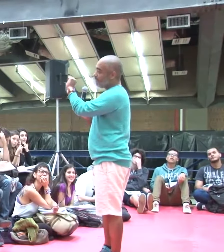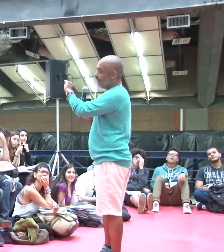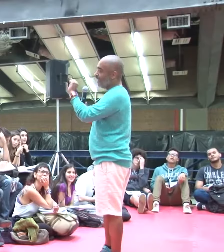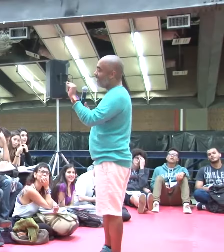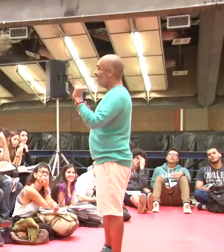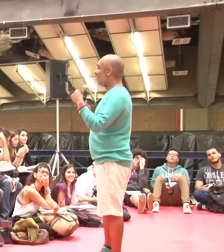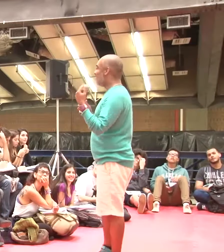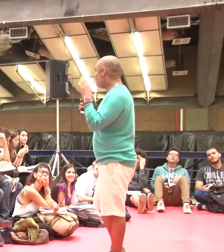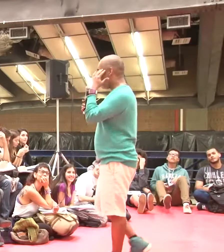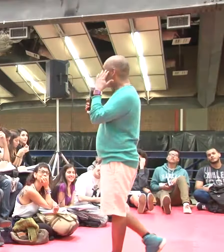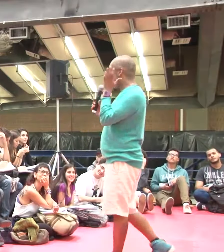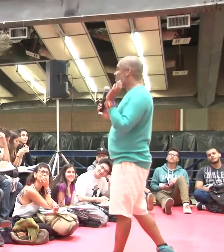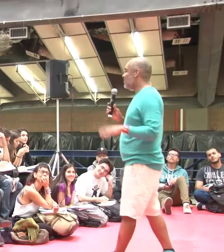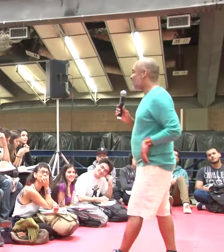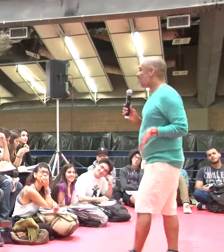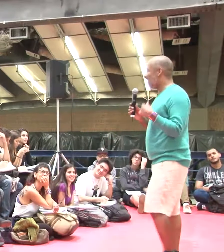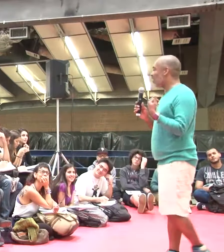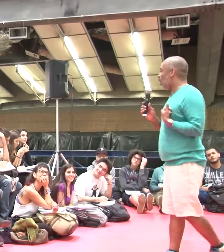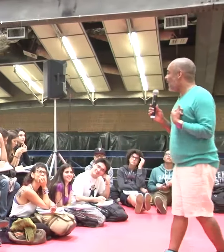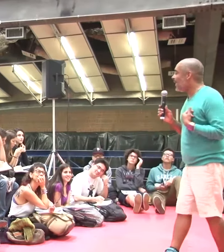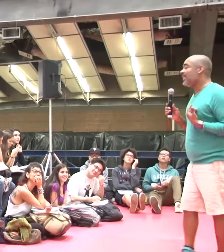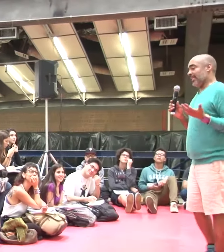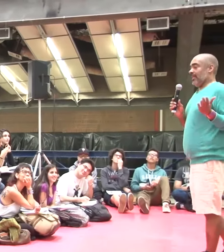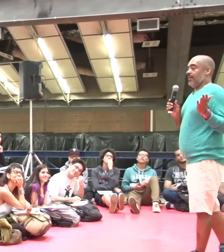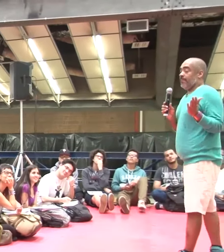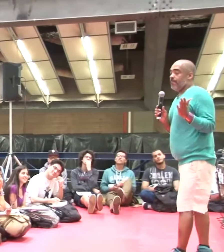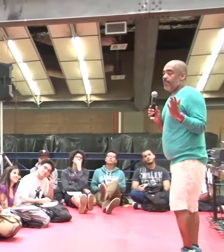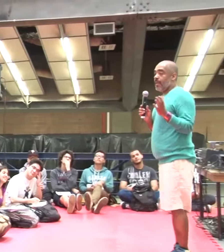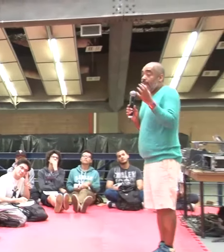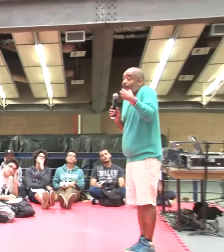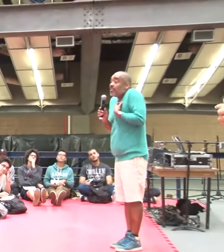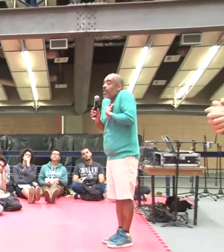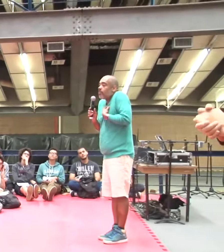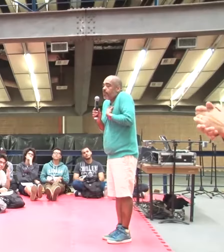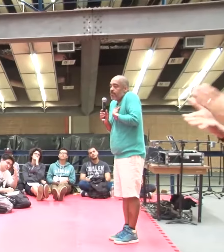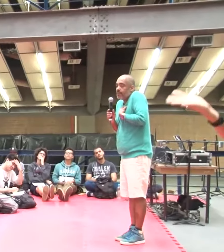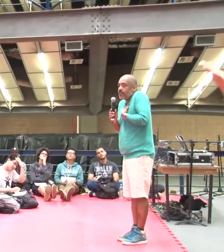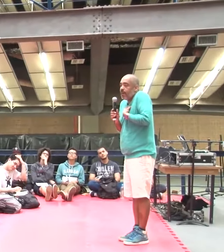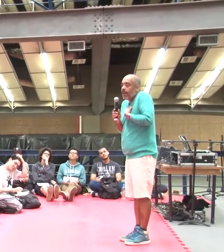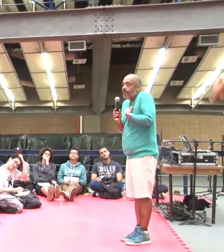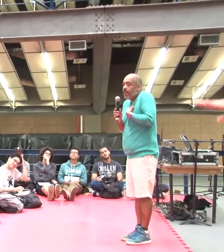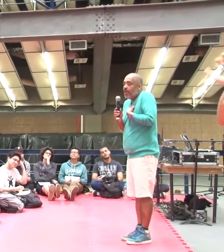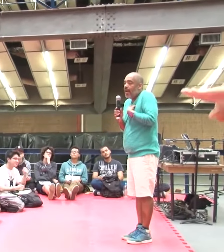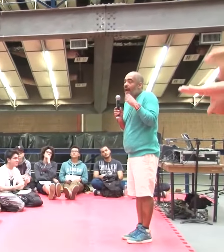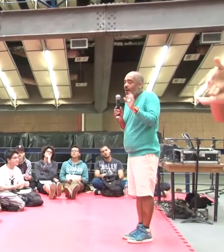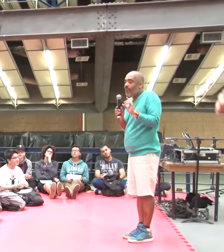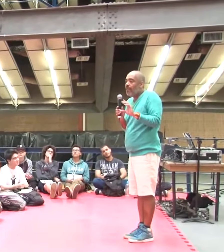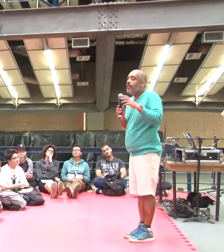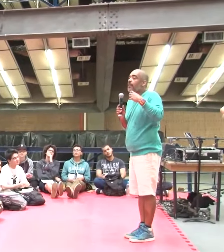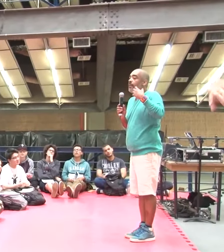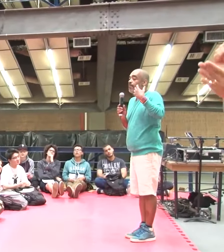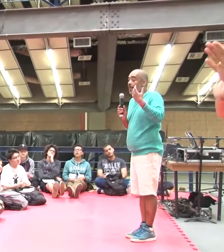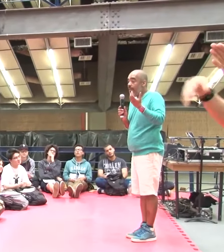quanto tempo foi? Essas coisas de gente louca, né? Que é para a gente poder participar, né? A